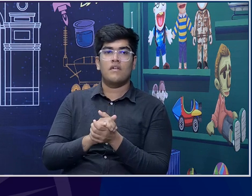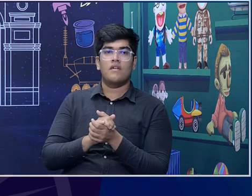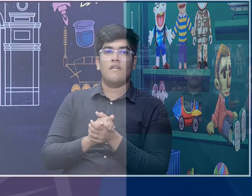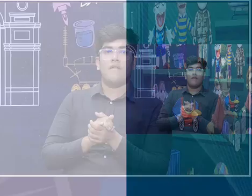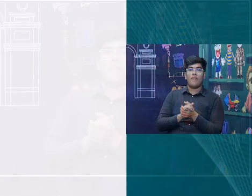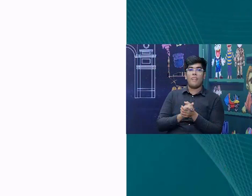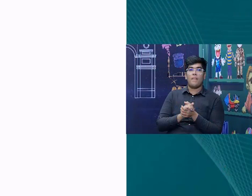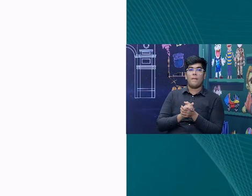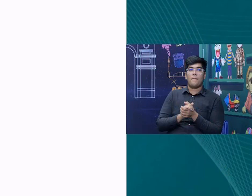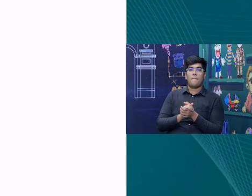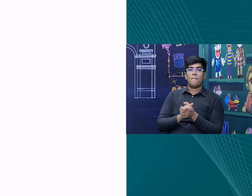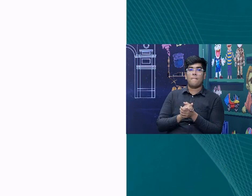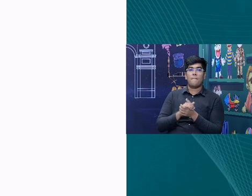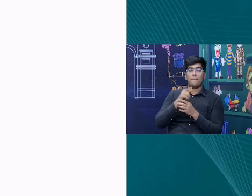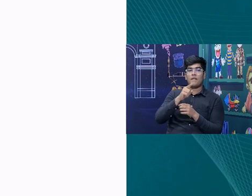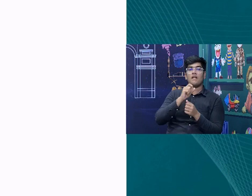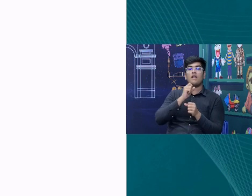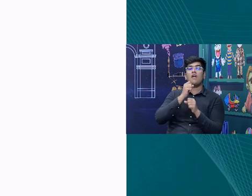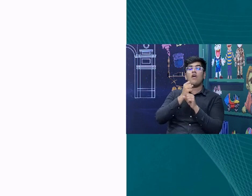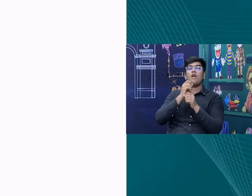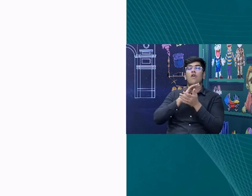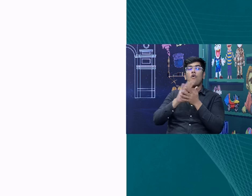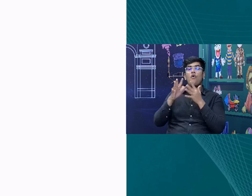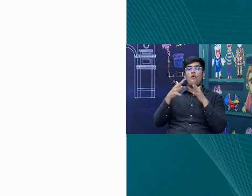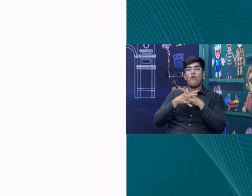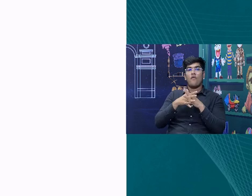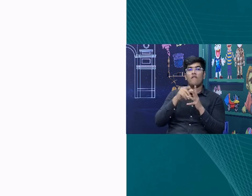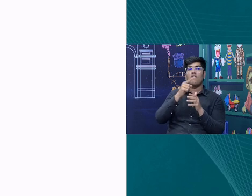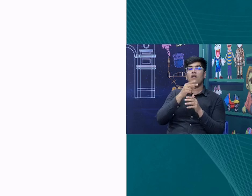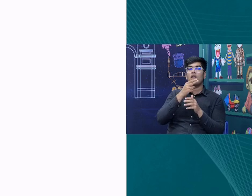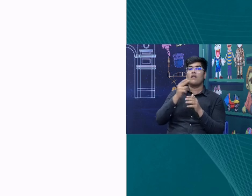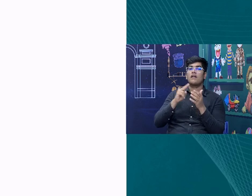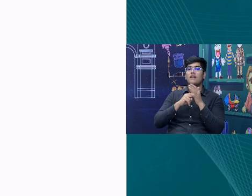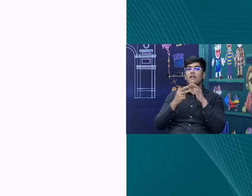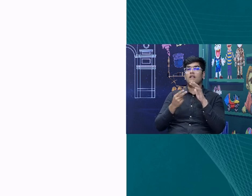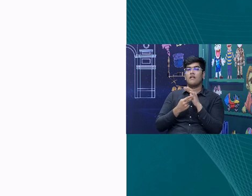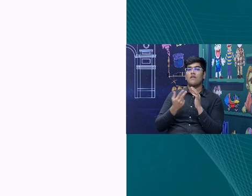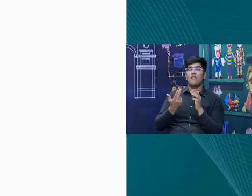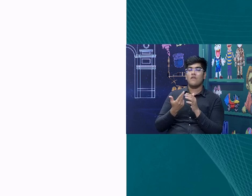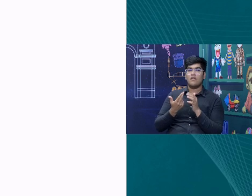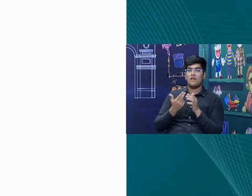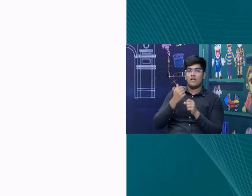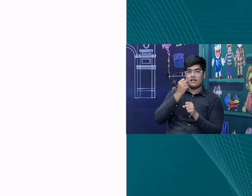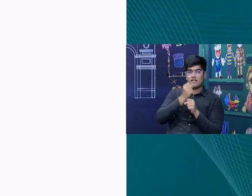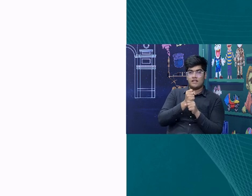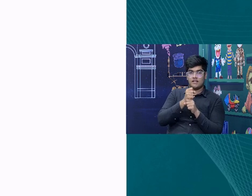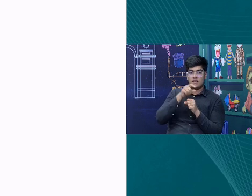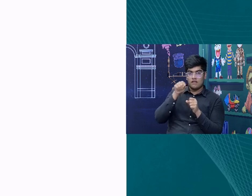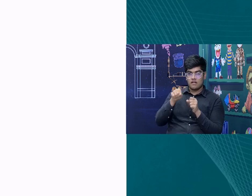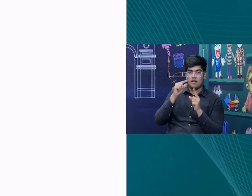हमारा ग्रह कारे जी अब ग्रह कारे में हमने जो